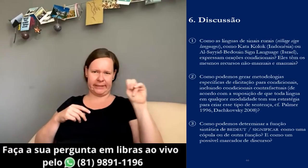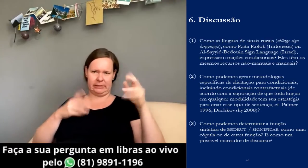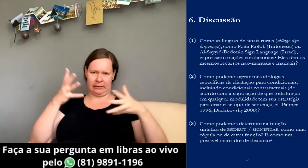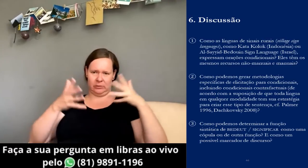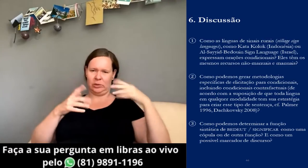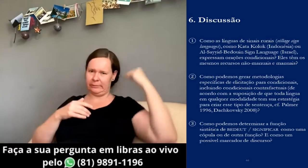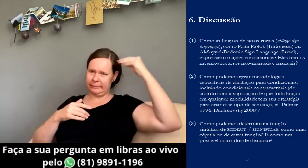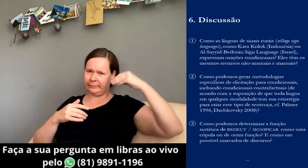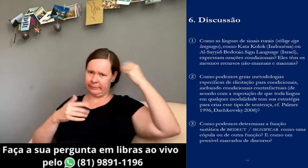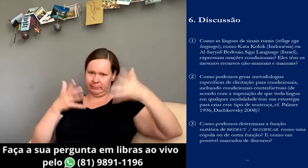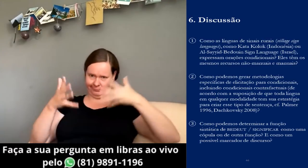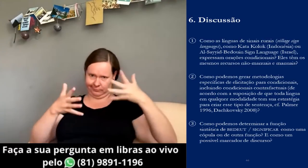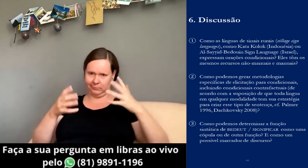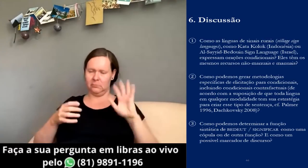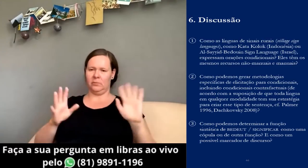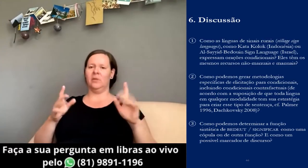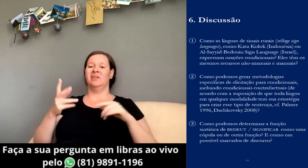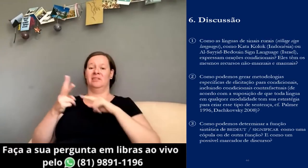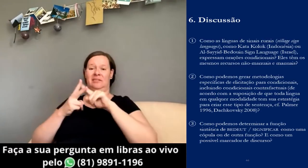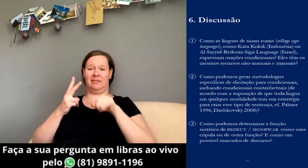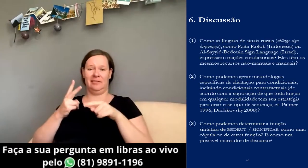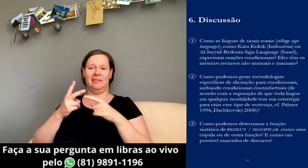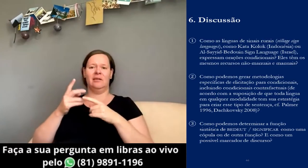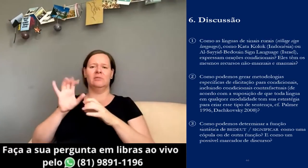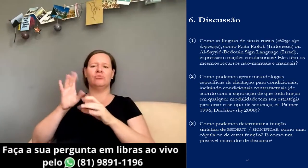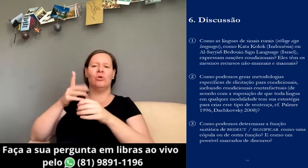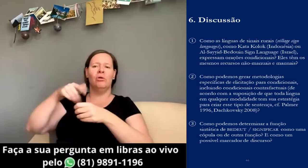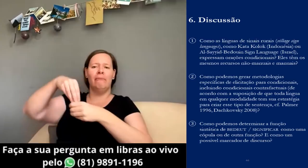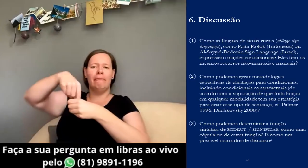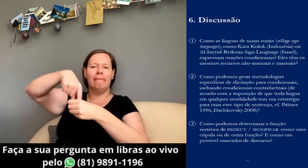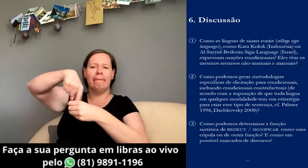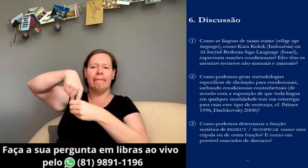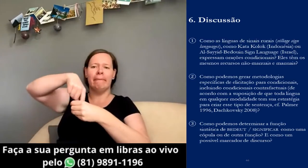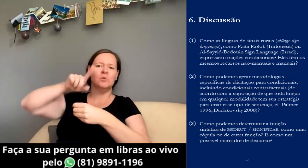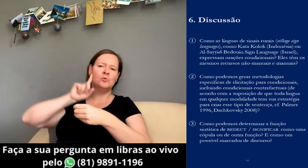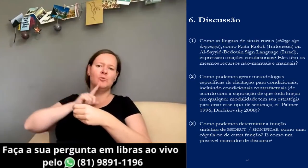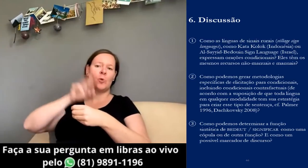em Israel, que é uma língua de sinais que tem ampla descrição na literatura,